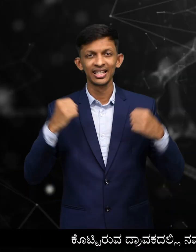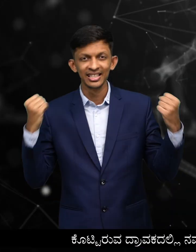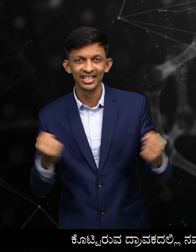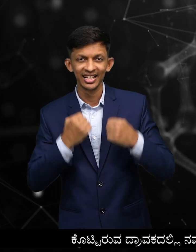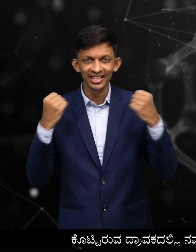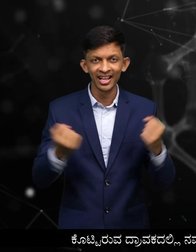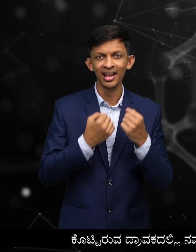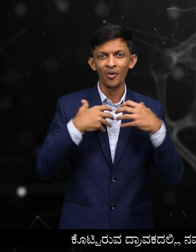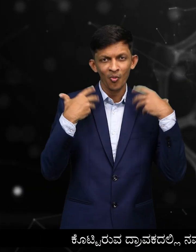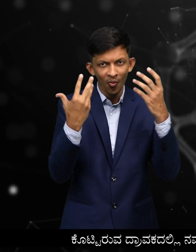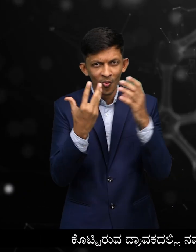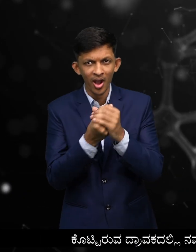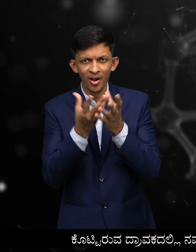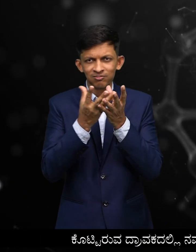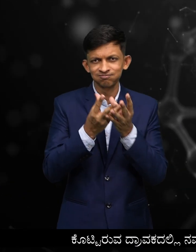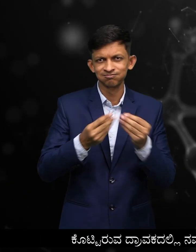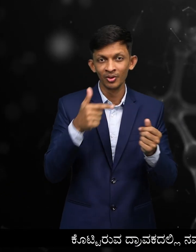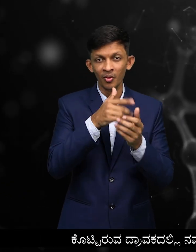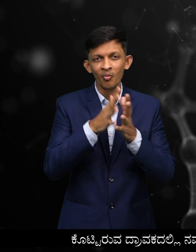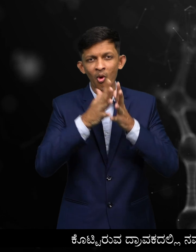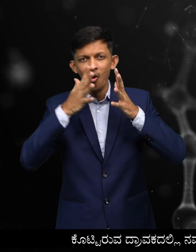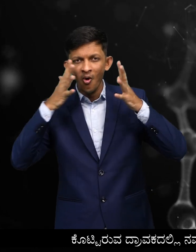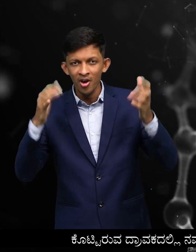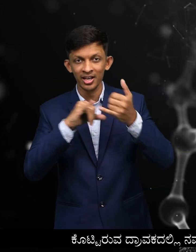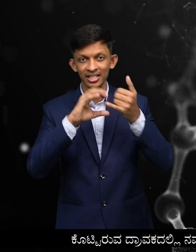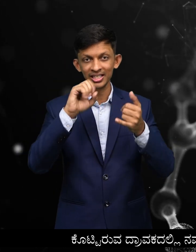ಕೊಟ್ಟಿರುವ ದ್ರಾವಕದಲ್ಲಿ ನಮಗೆ ಬೇಕಾದಷ್ಟು ದ್ರಾವಣವನ್ನು ಕರಗಿಸಬಹುದೇ?